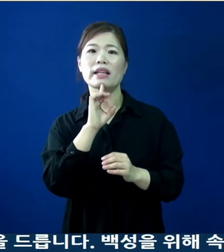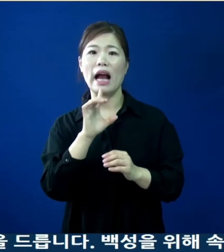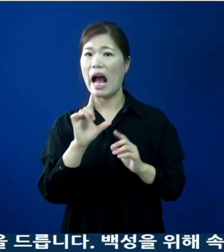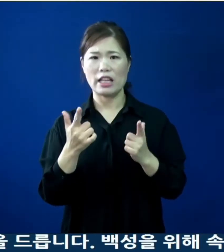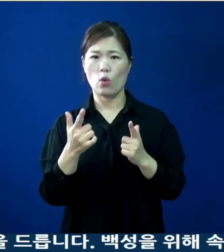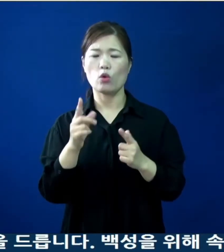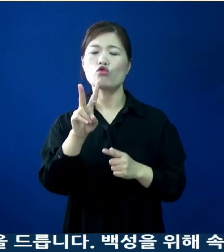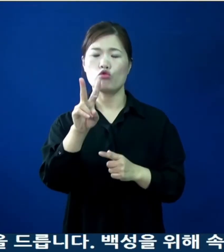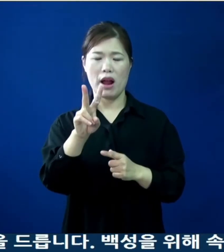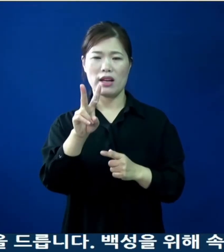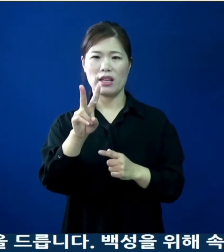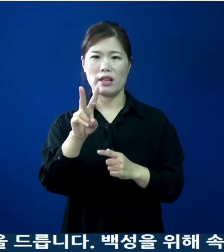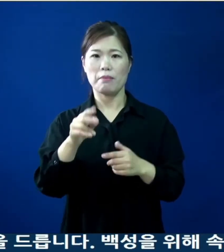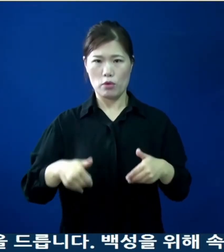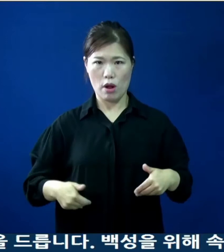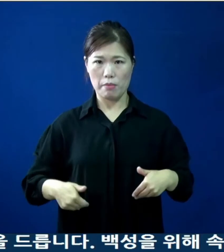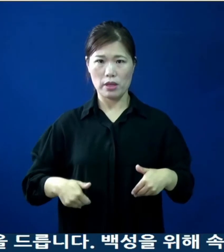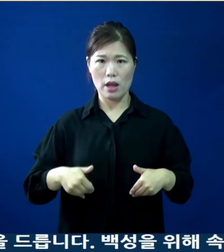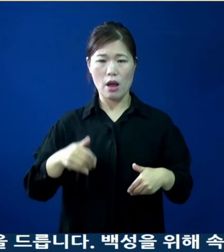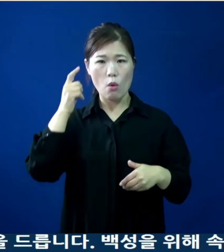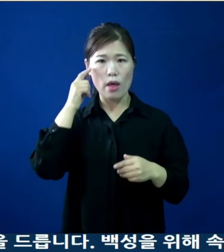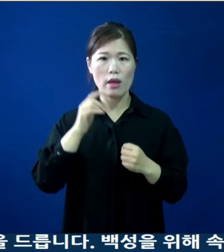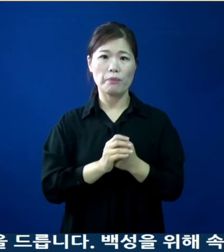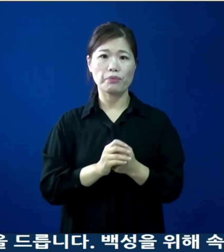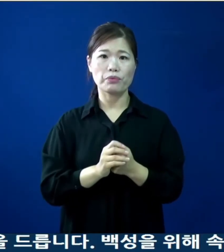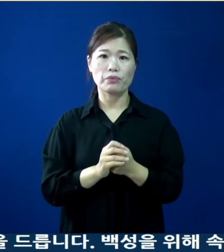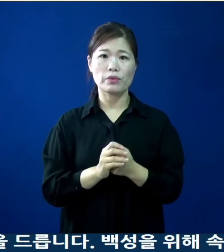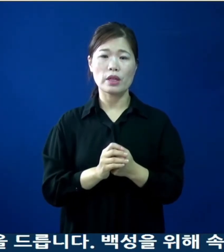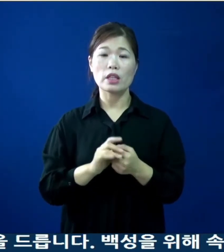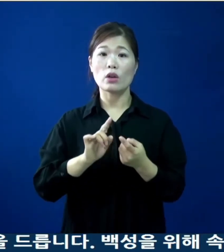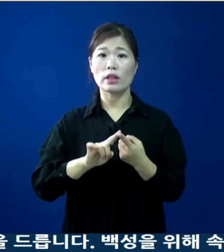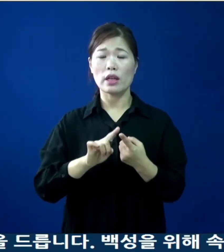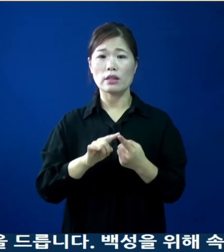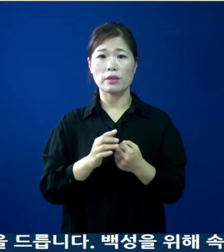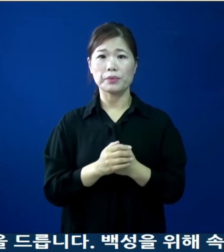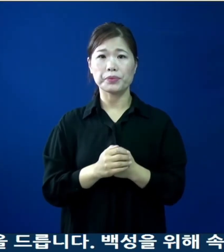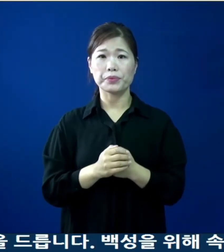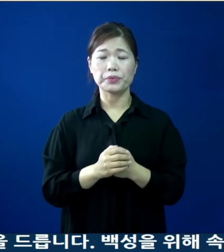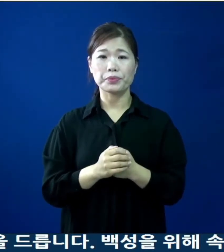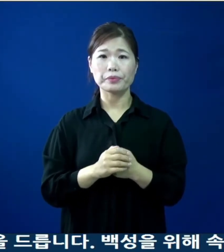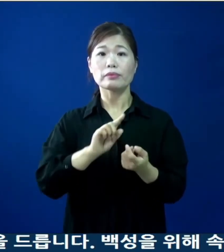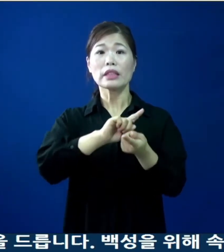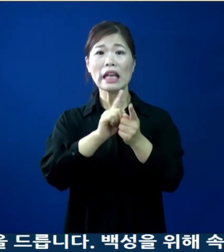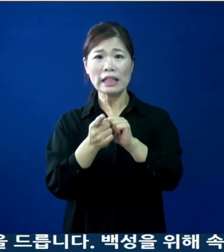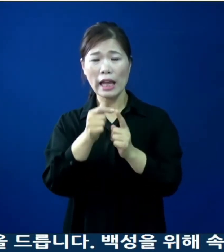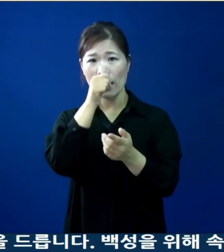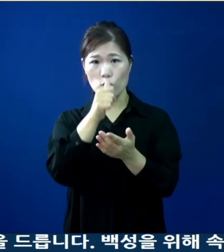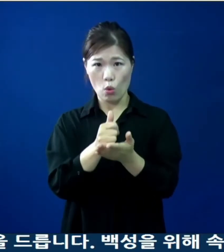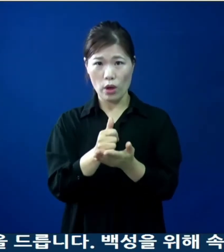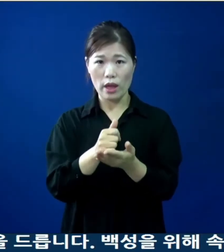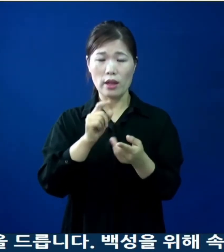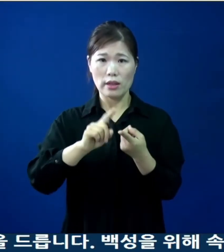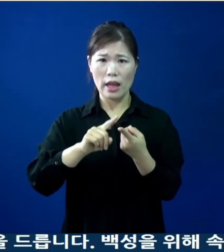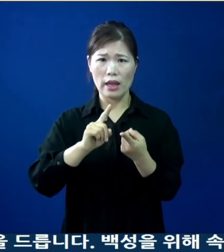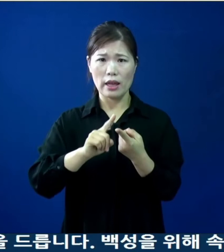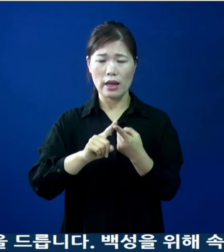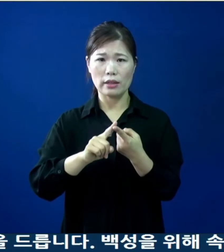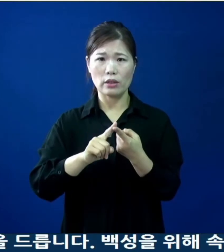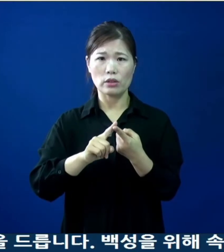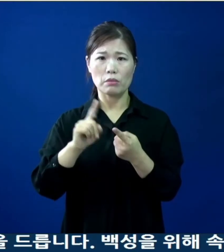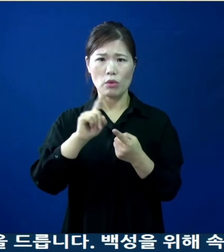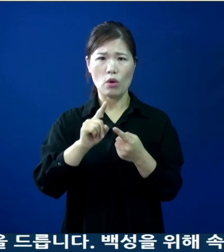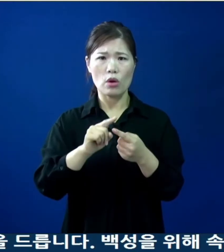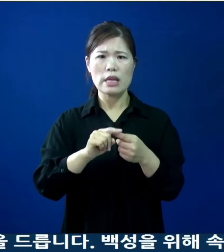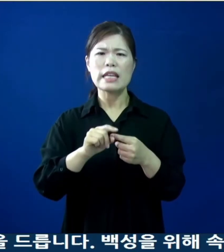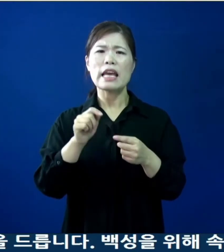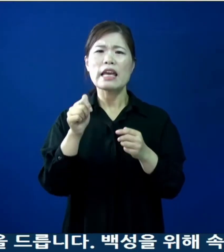이것이 대속죄일에 드리는 제사의 매우 특이한 점이죠. 1마리는 잡아서 여호와께